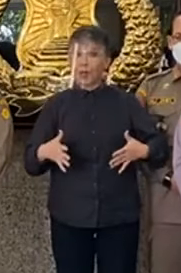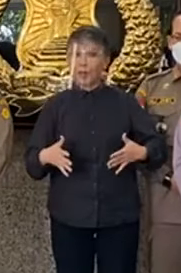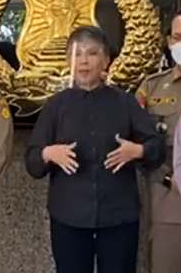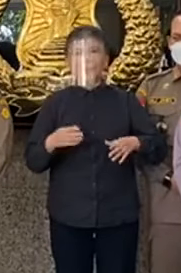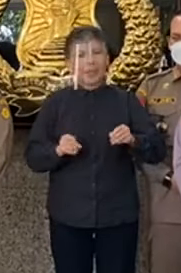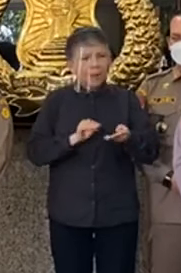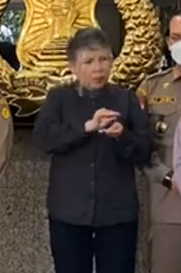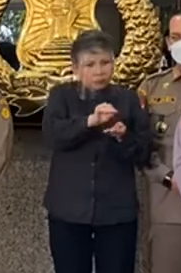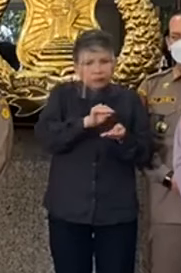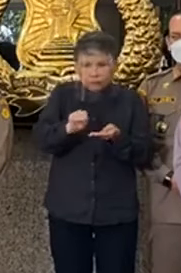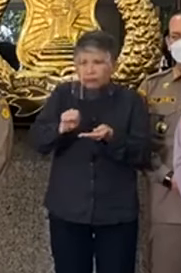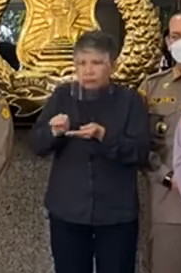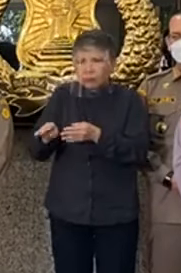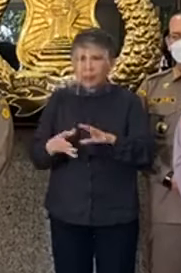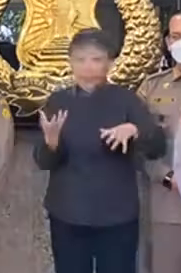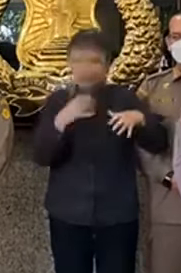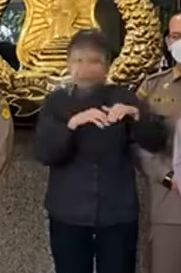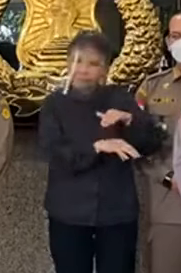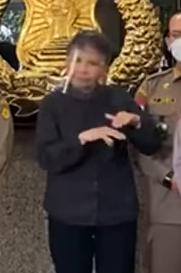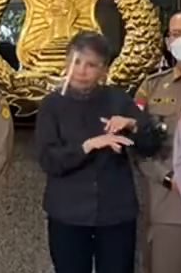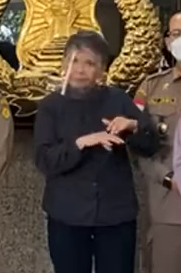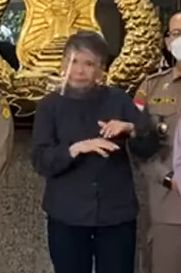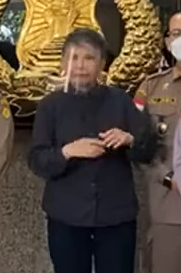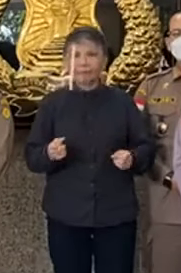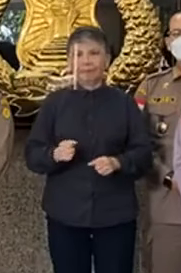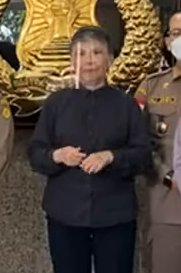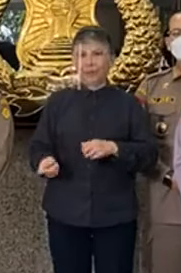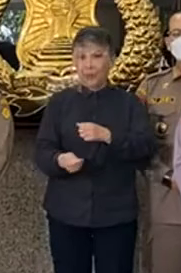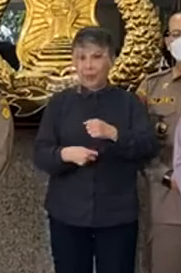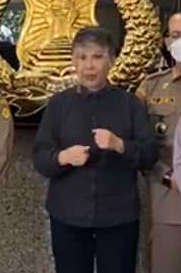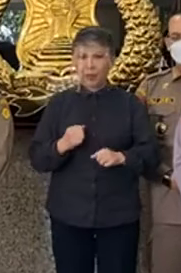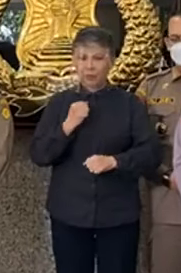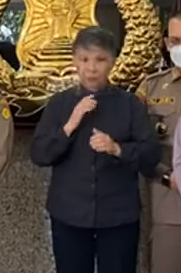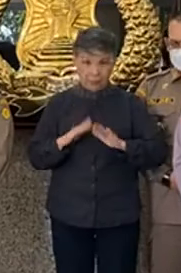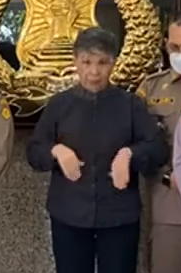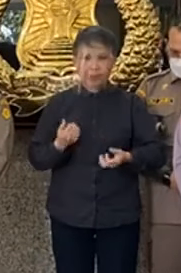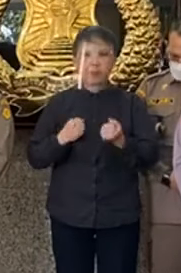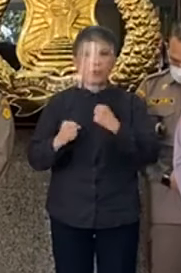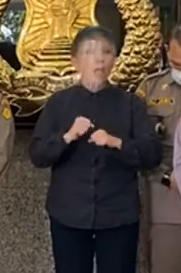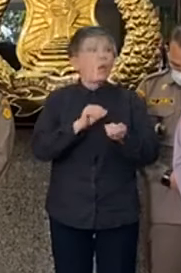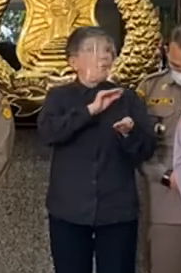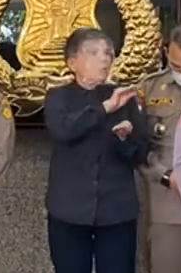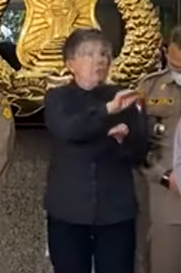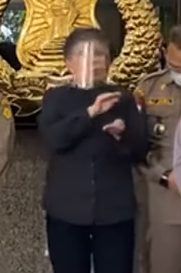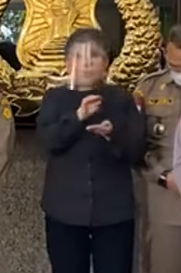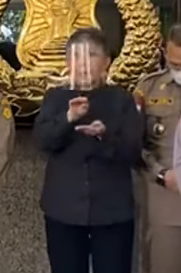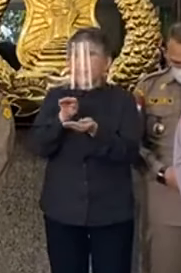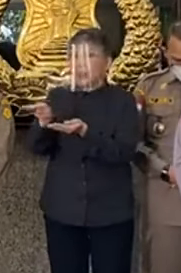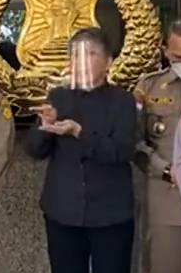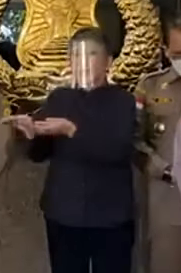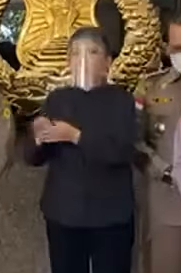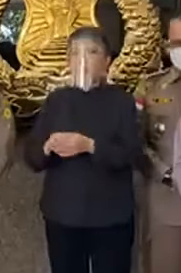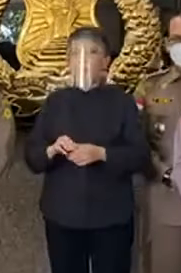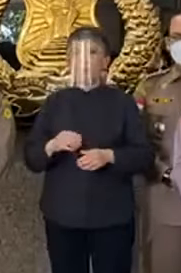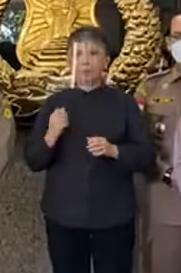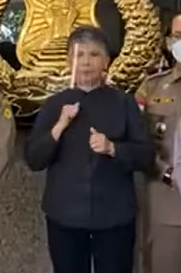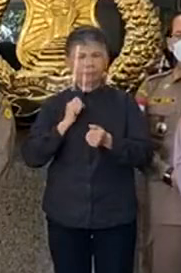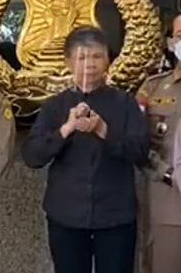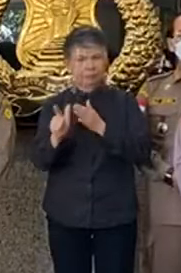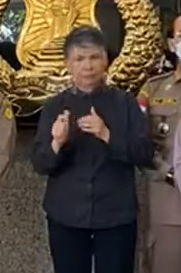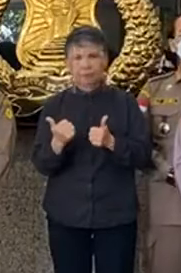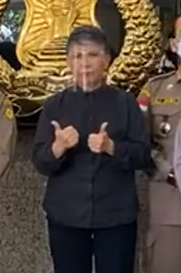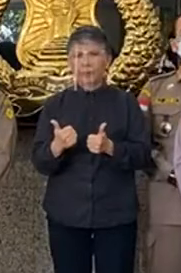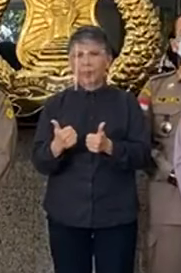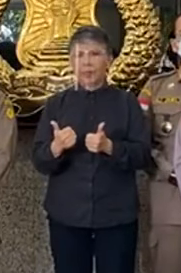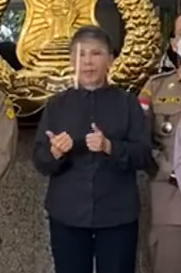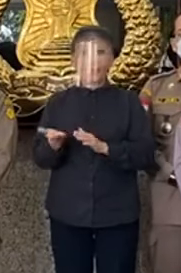bagaimana mengamankan hasil dan sekaligus melakukan upaya-upaya mendistribusikan dan lain-lain akan berjalan dengan baik.